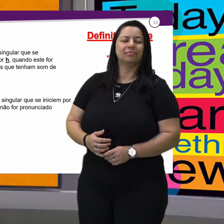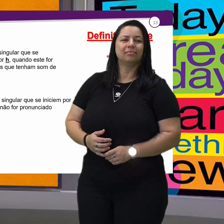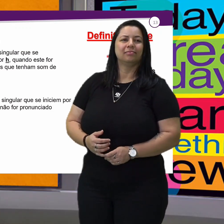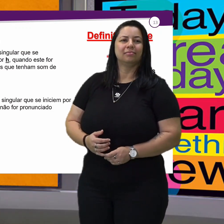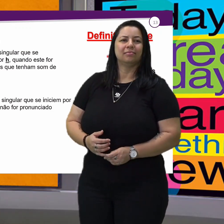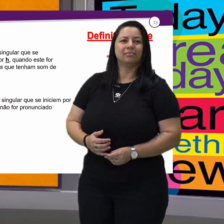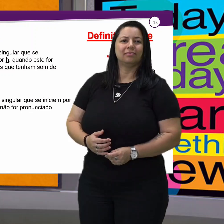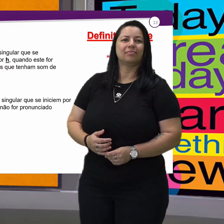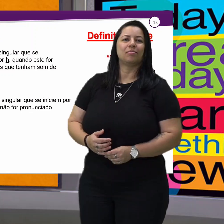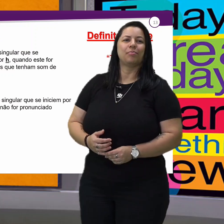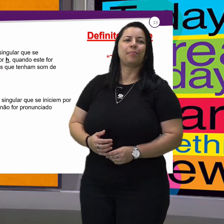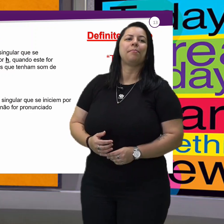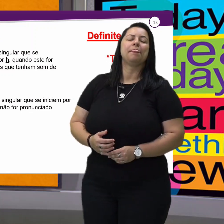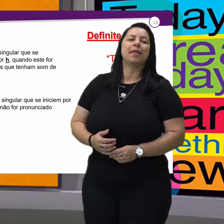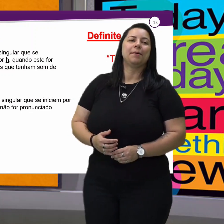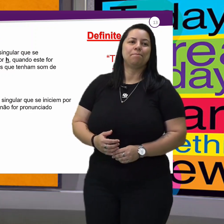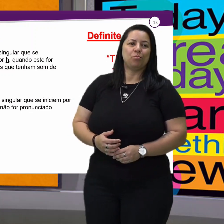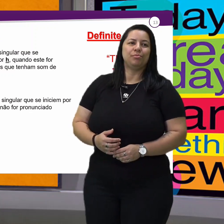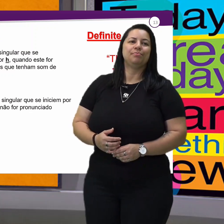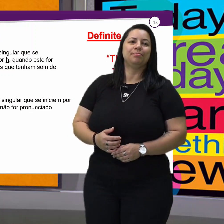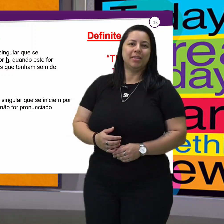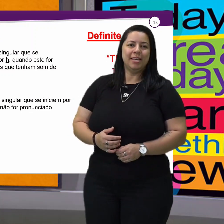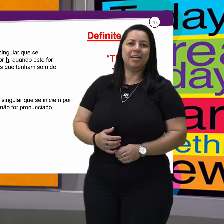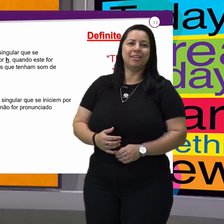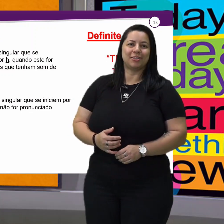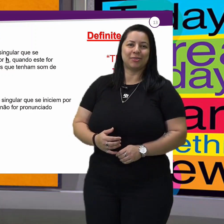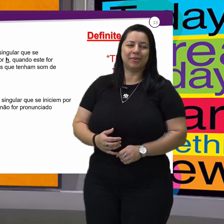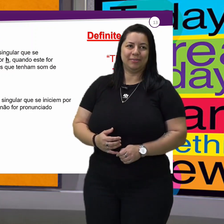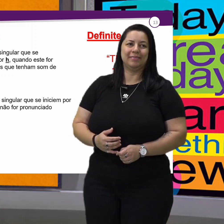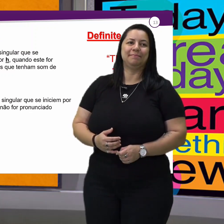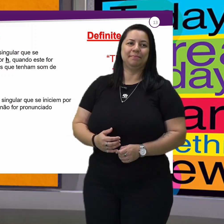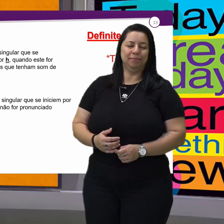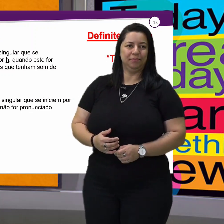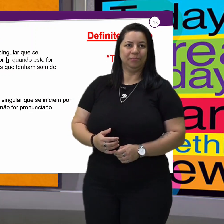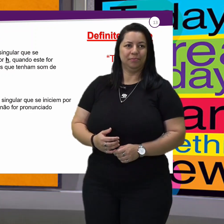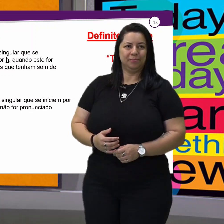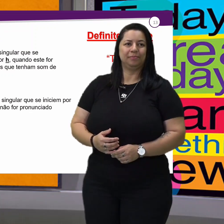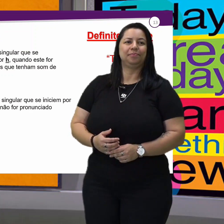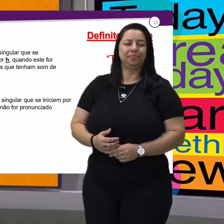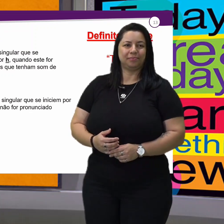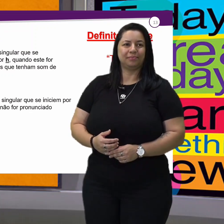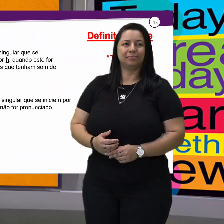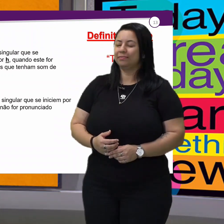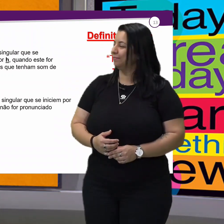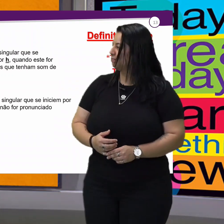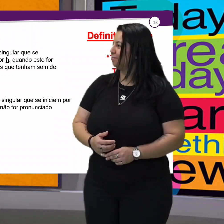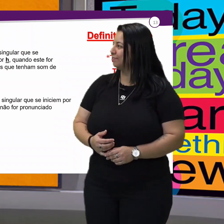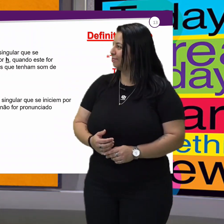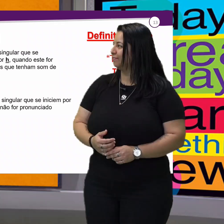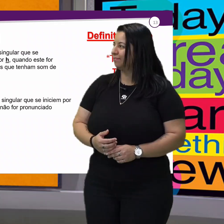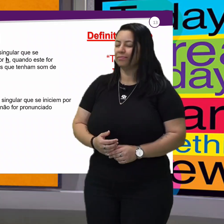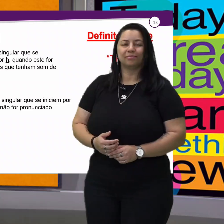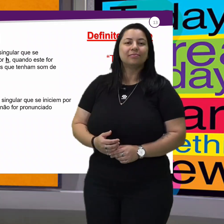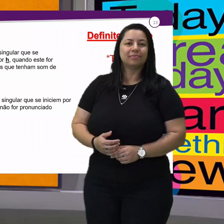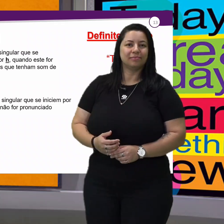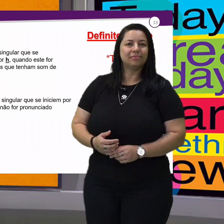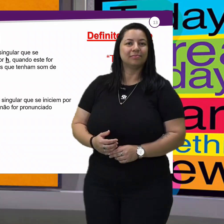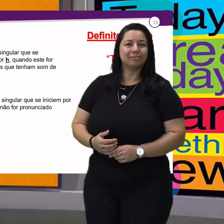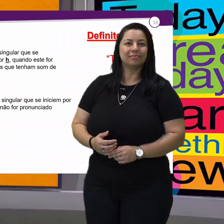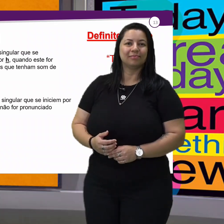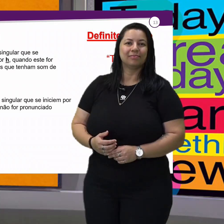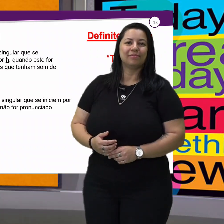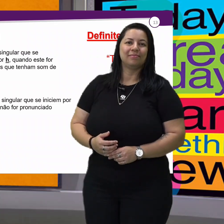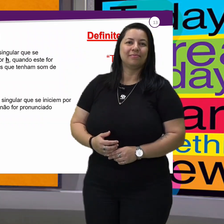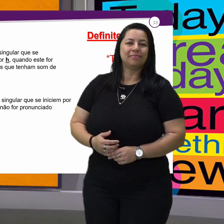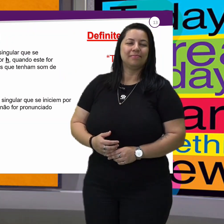H, quando este for pronunciado com som, como a palavra house, horse, e aí você tem esse H com esse som